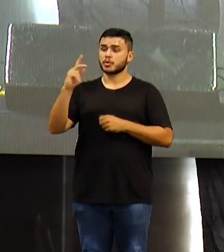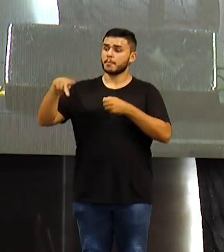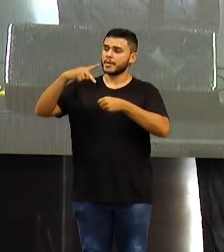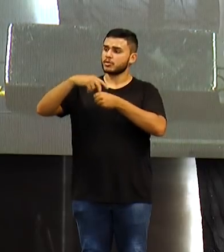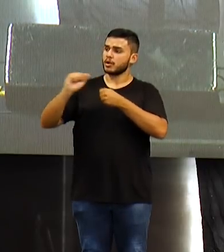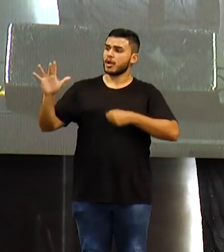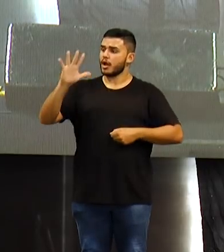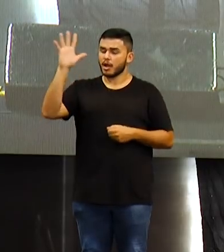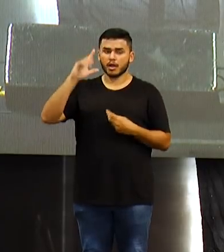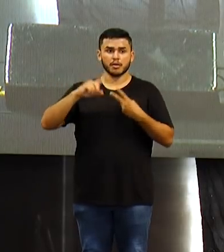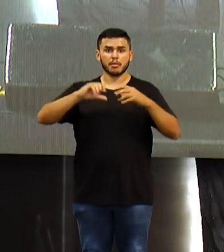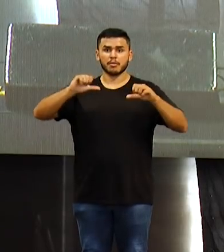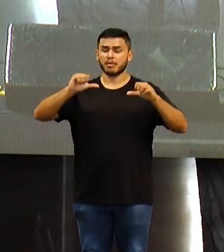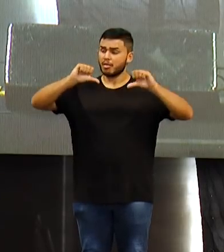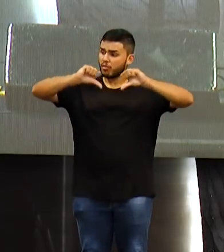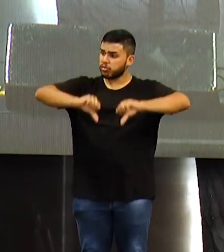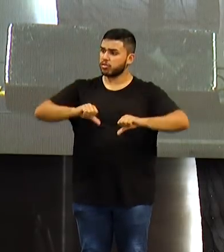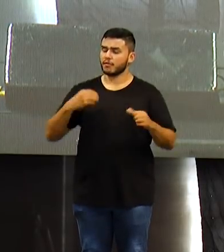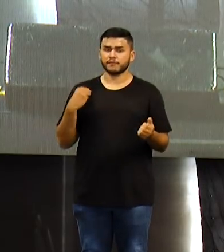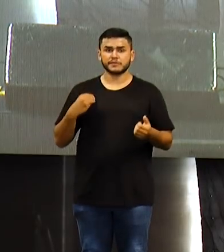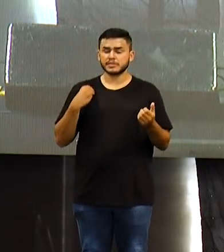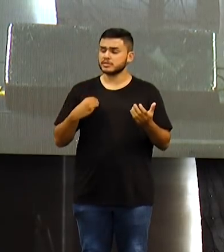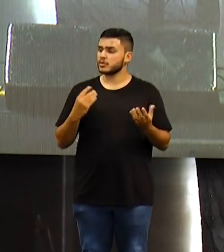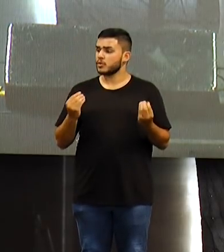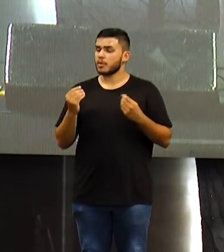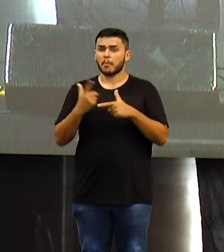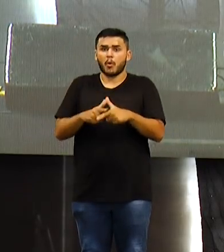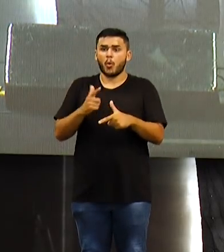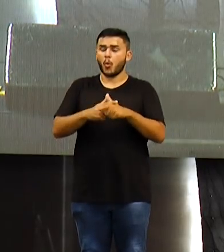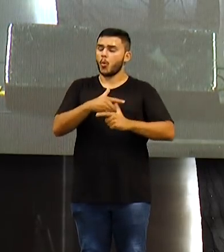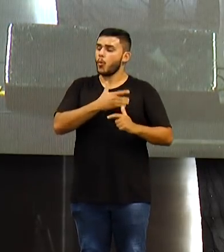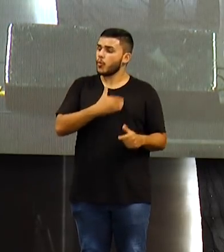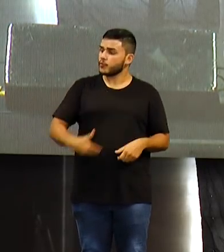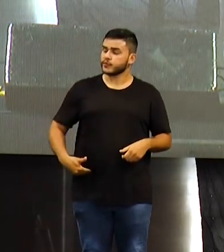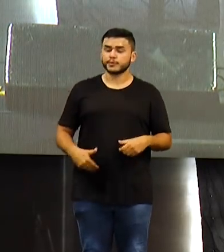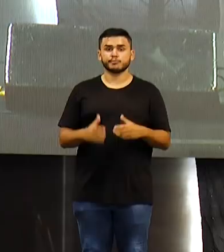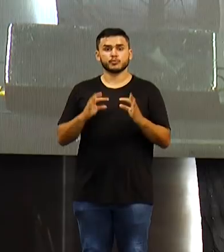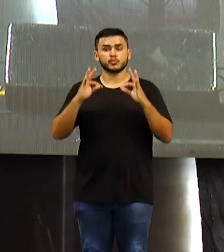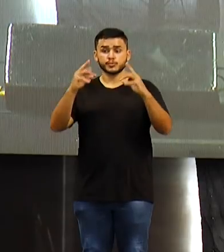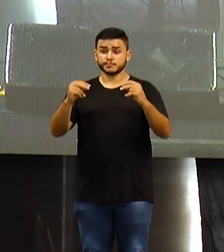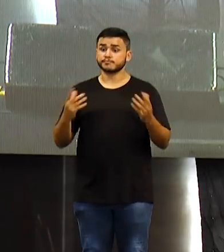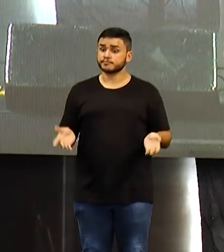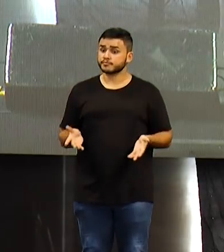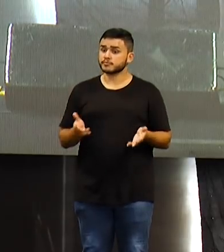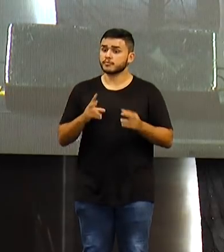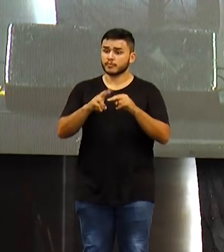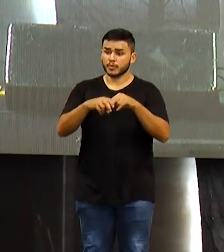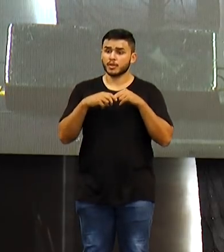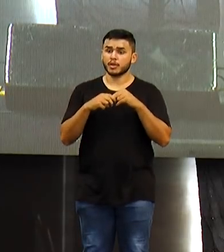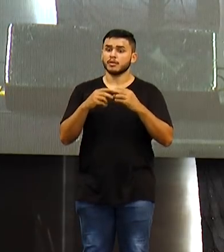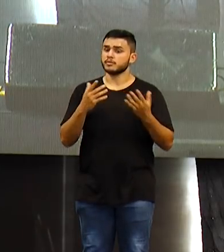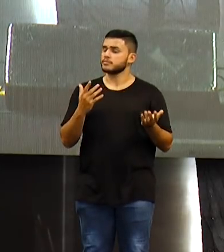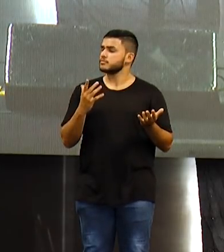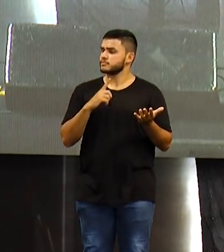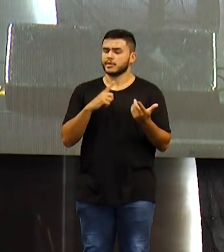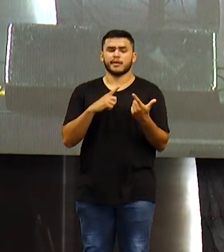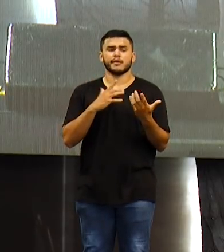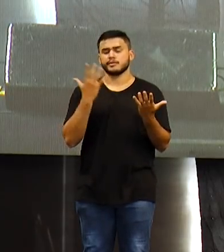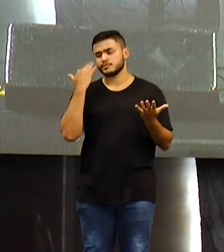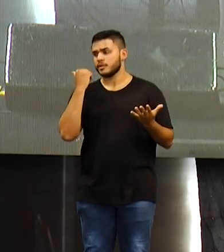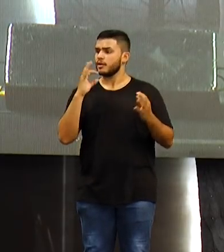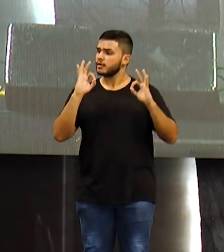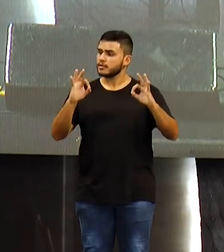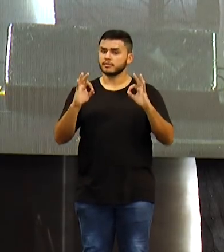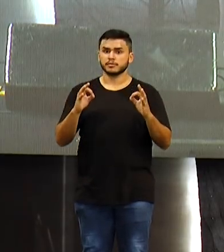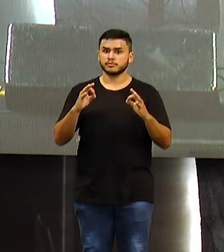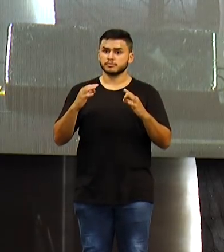qualidade de vida, contra os problemas do governo francês. Então, como todos desciam dos seus carros para ir para as